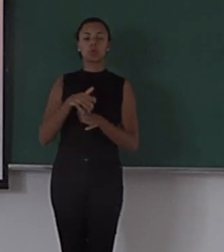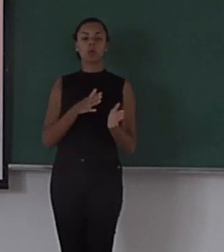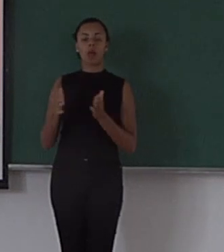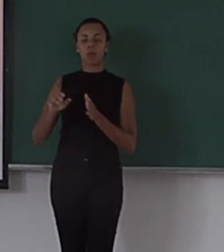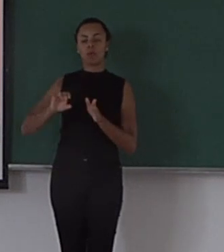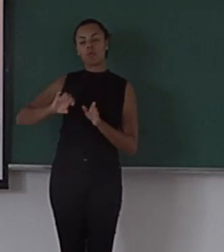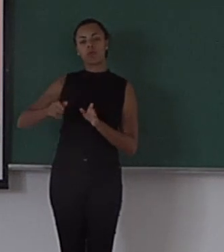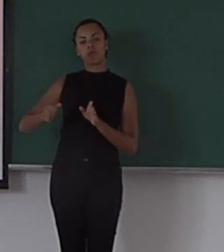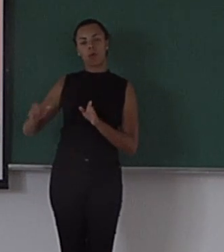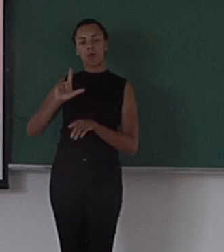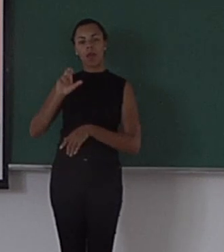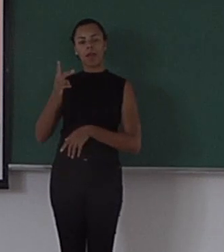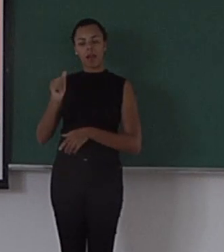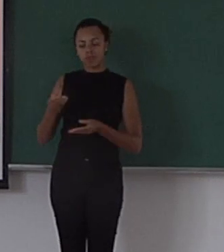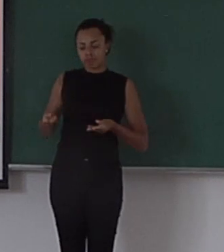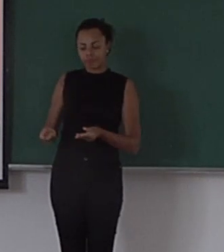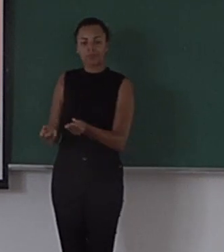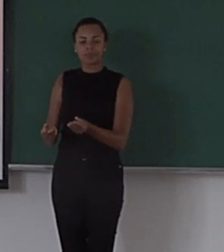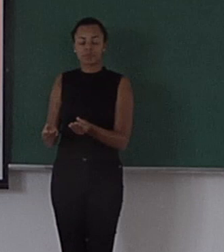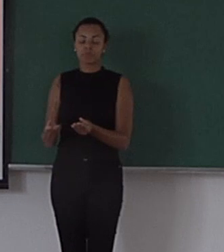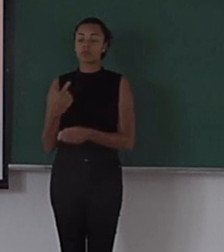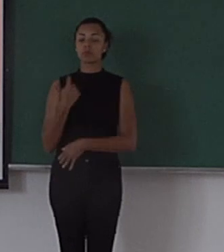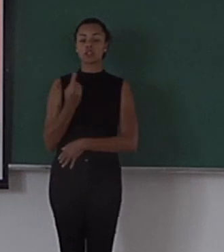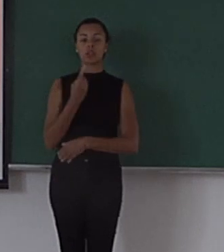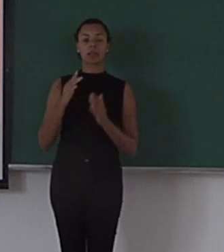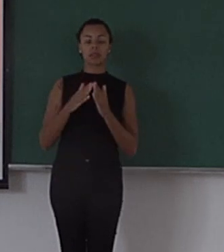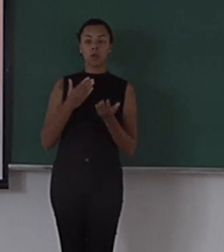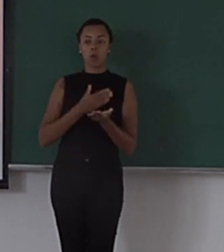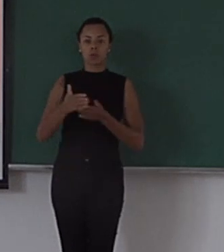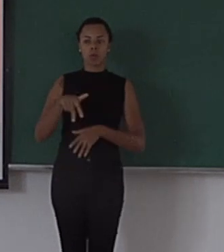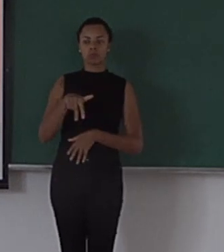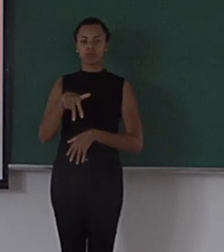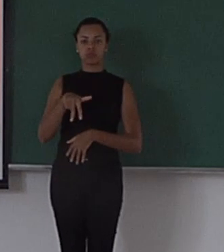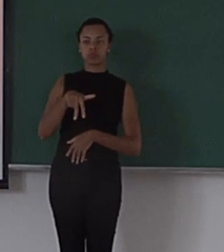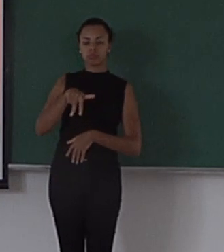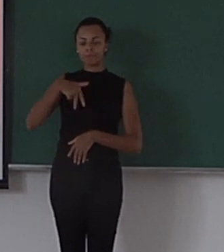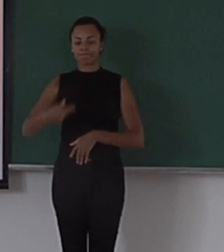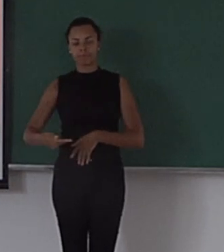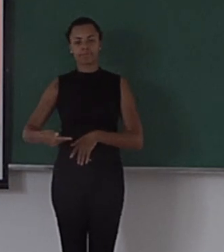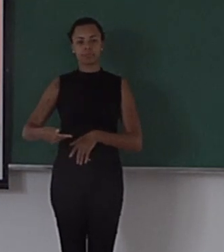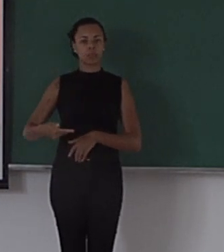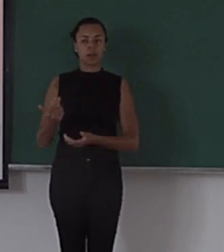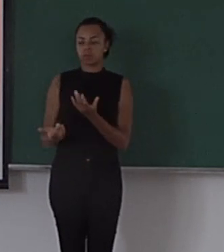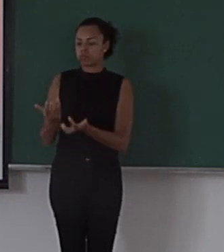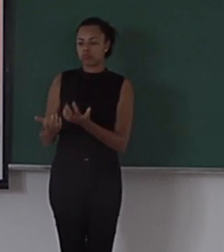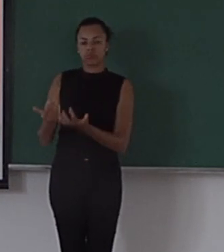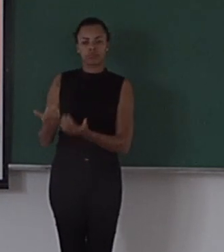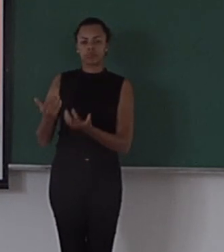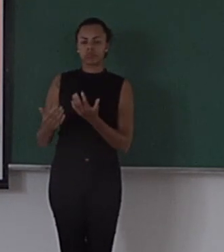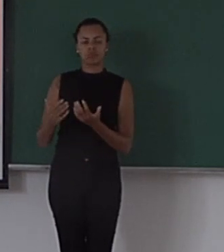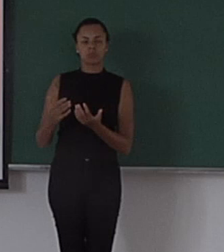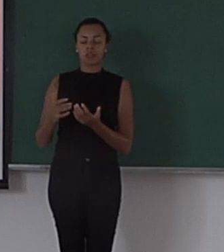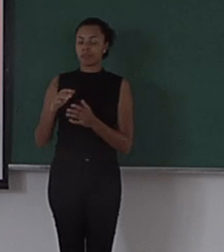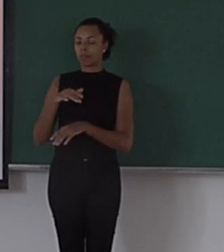só em casa. Então ela caiu em cima do fogão de lenha e ficou queimando até que alguém, né, deu falta